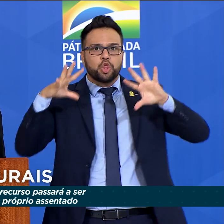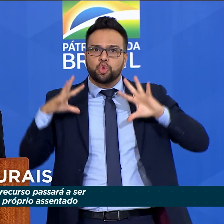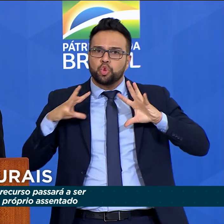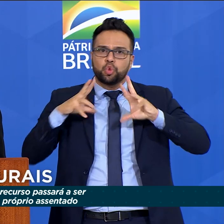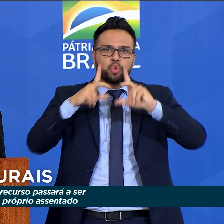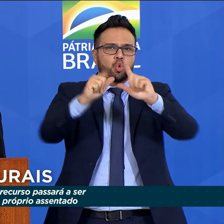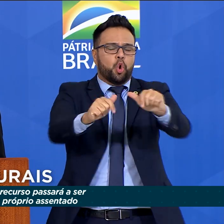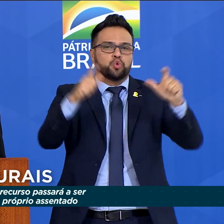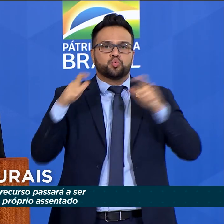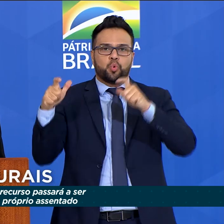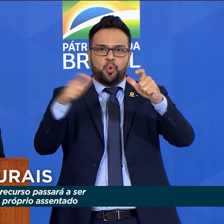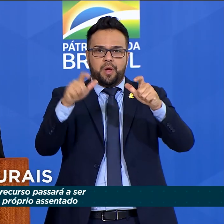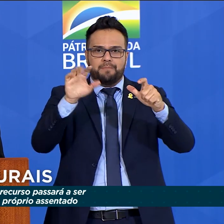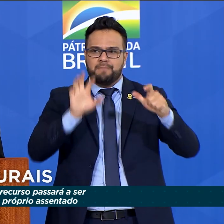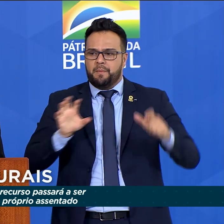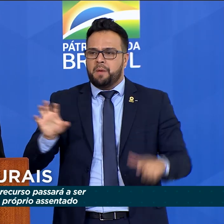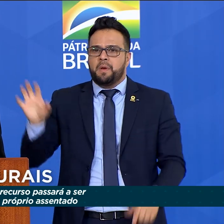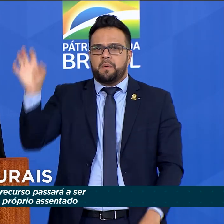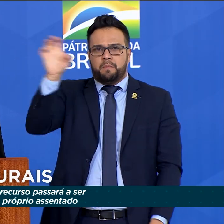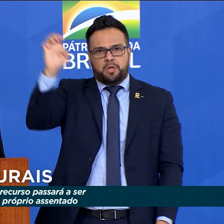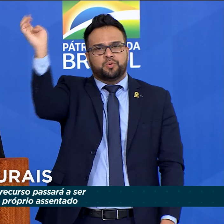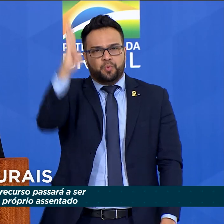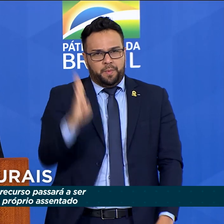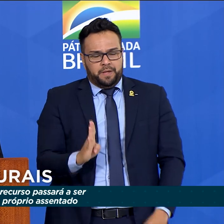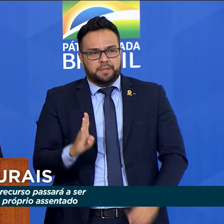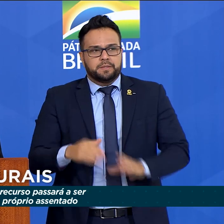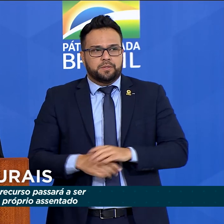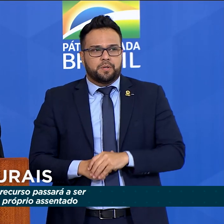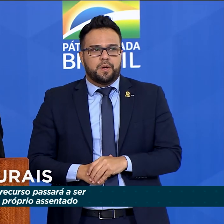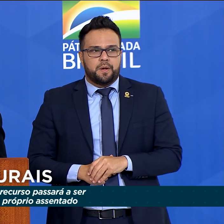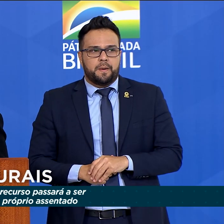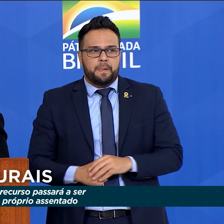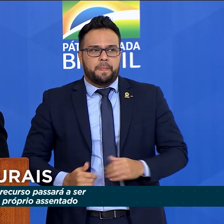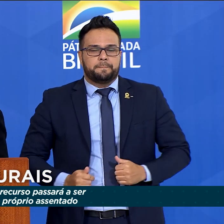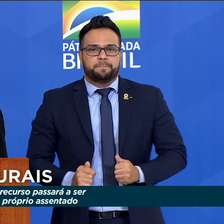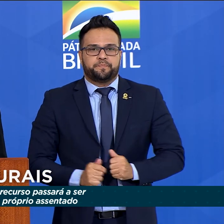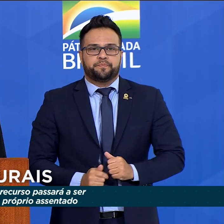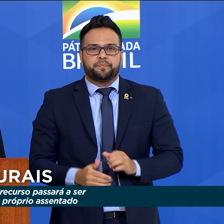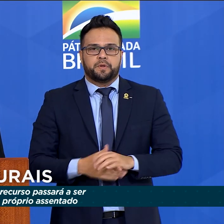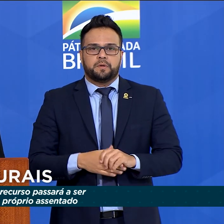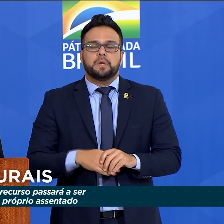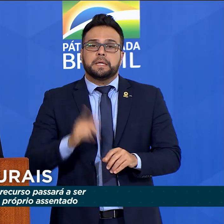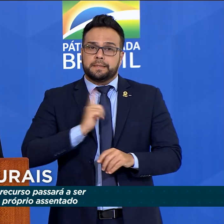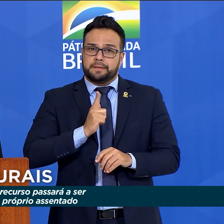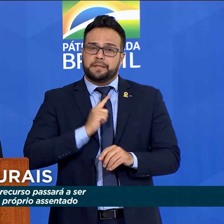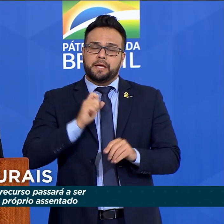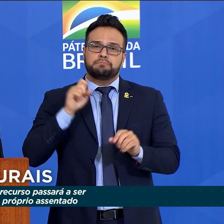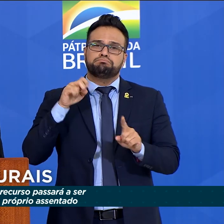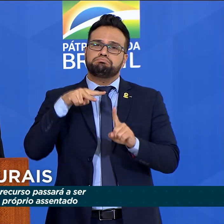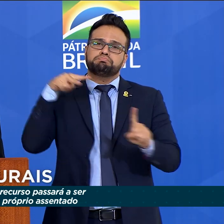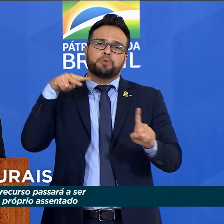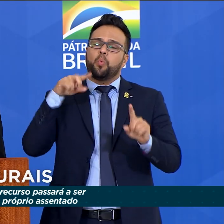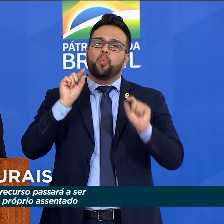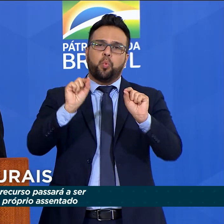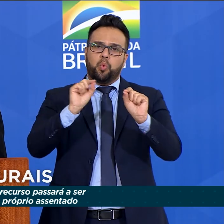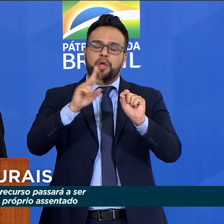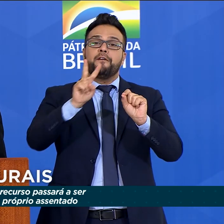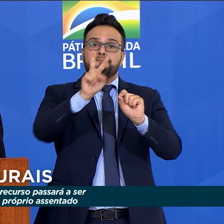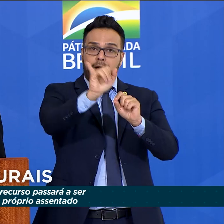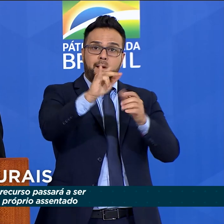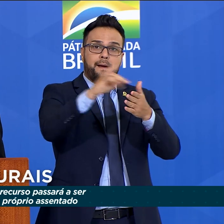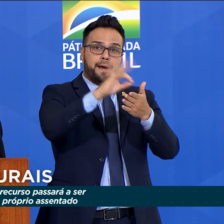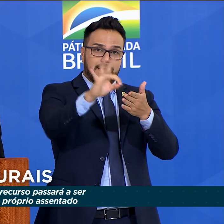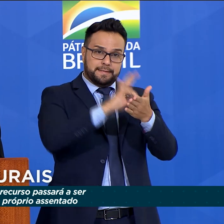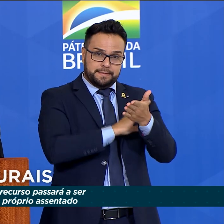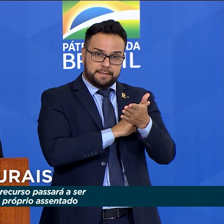as regiões do Brasil serão contempladas. A expectativa, somente para complementar, a expectativa é que sejam assinados, ainda